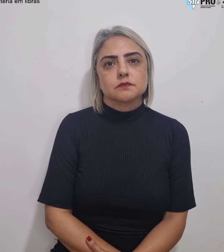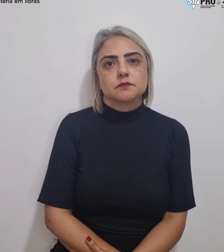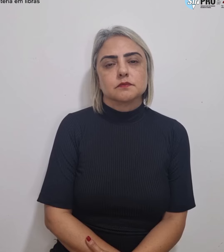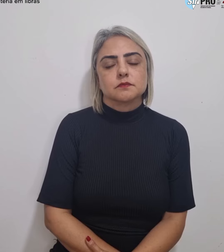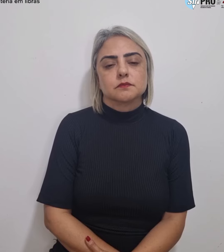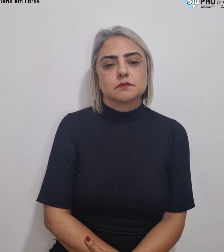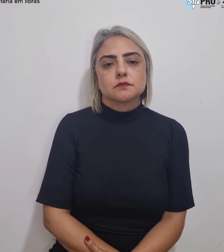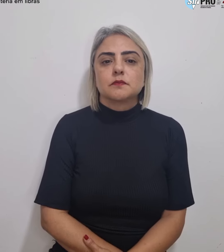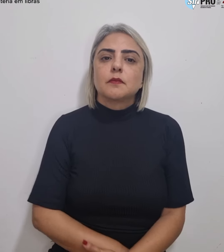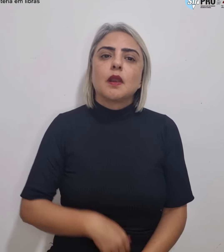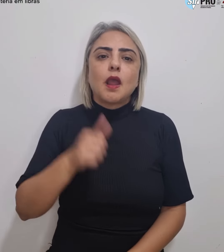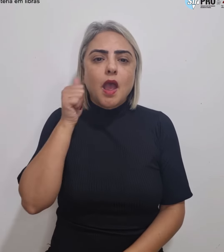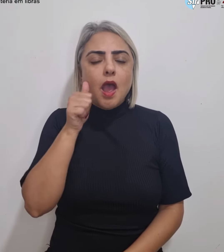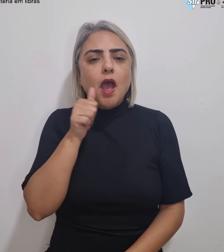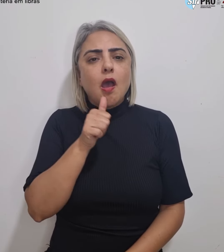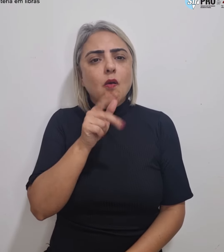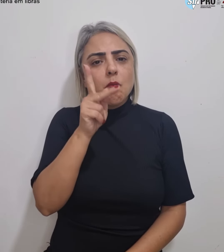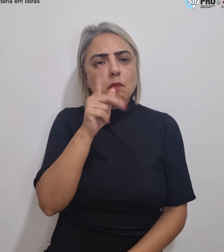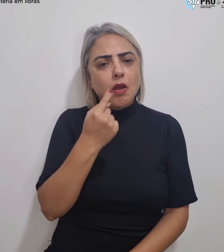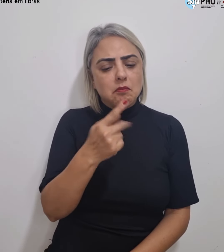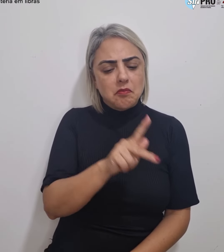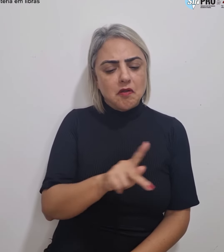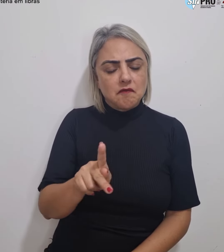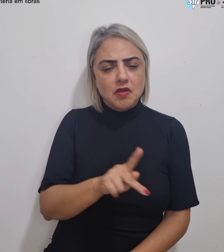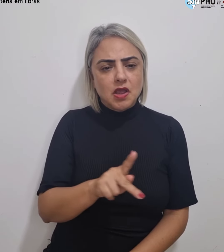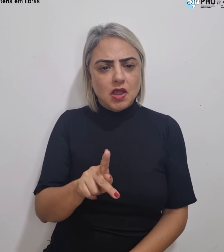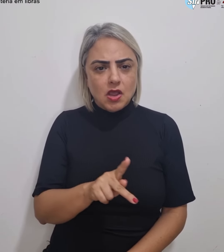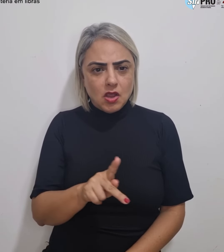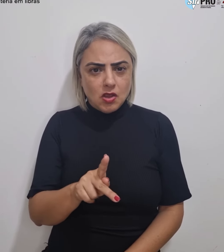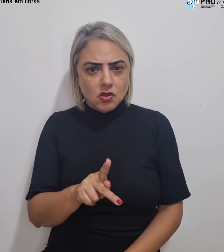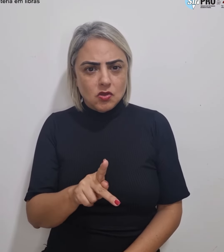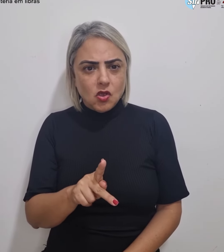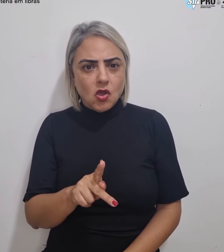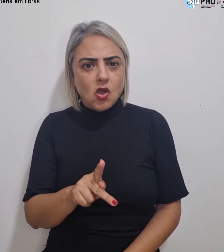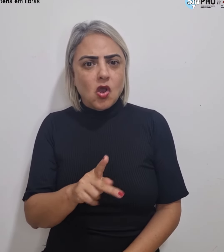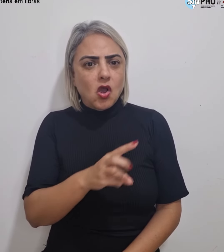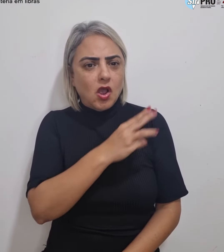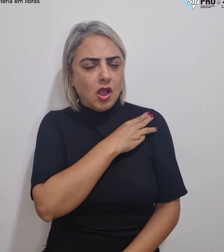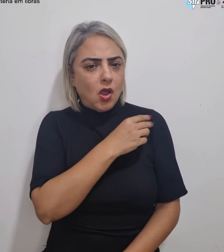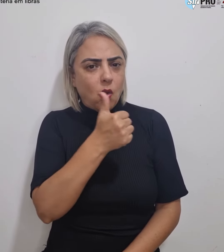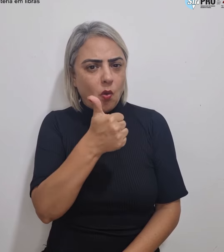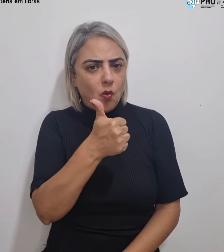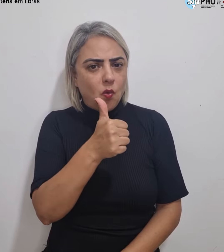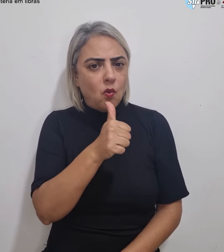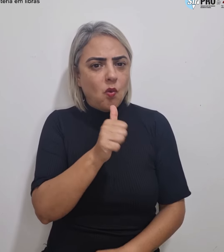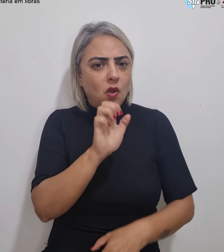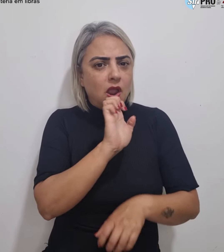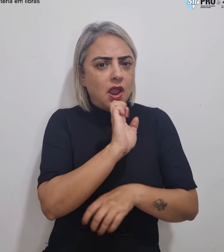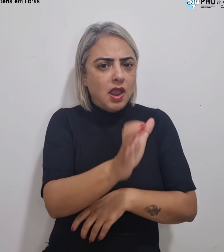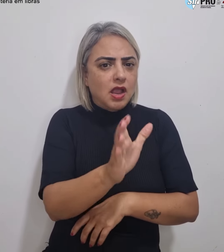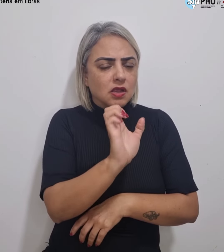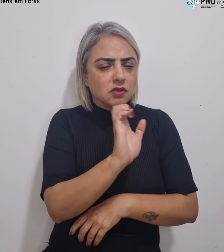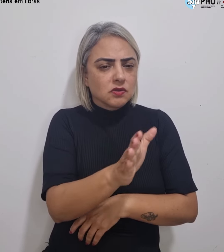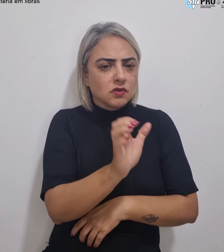Uma professora do Centro Educacional Unda Estrutural, que prefere não se identificar por medo de